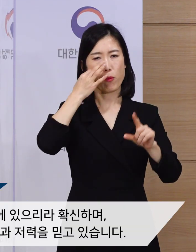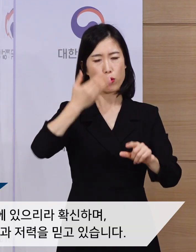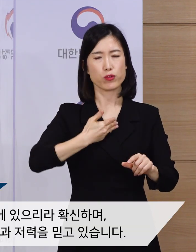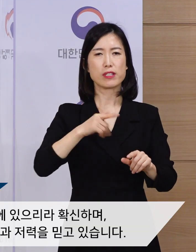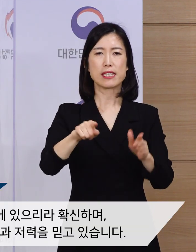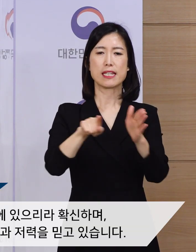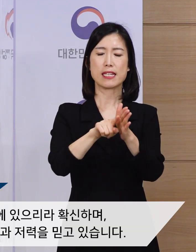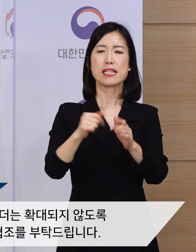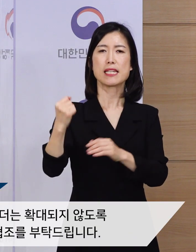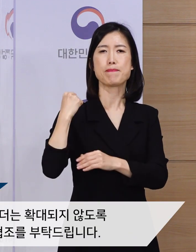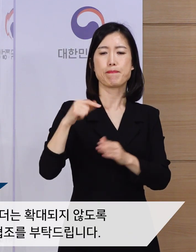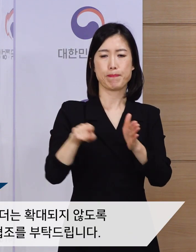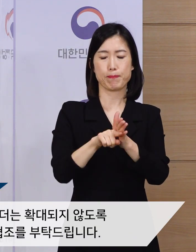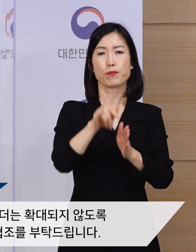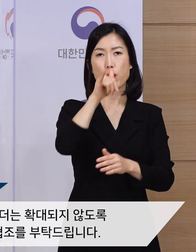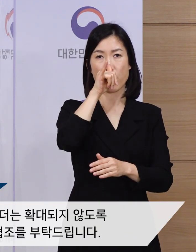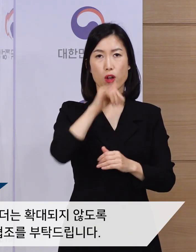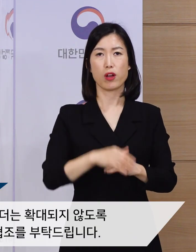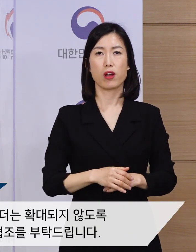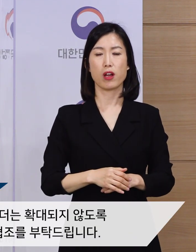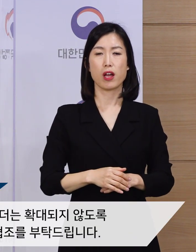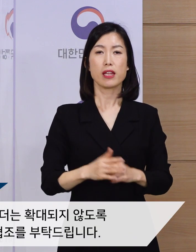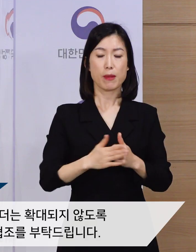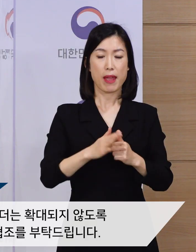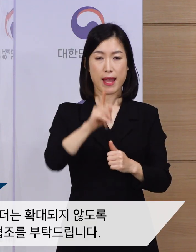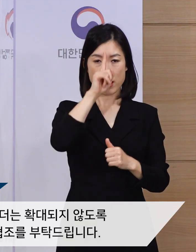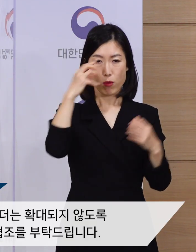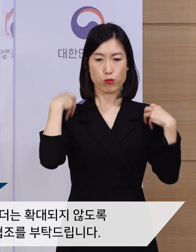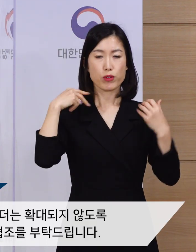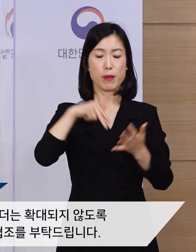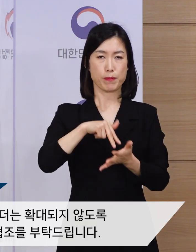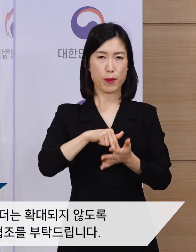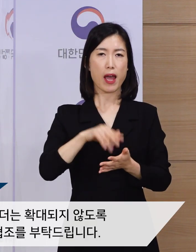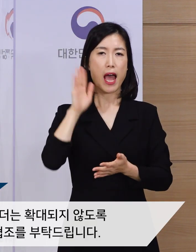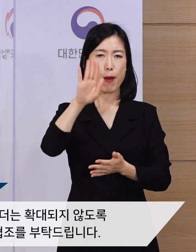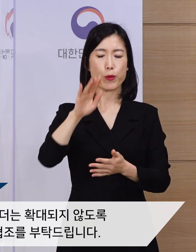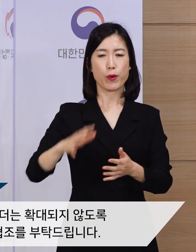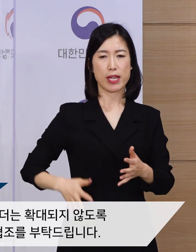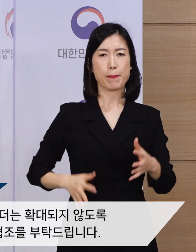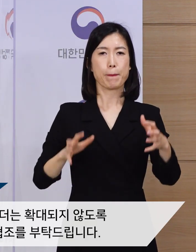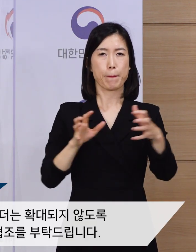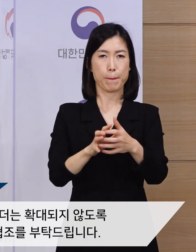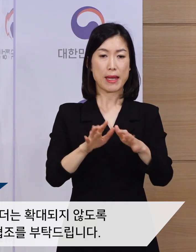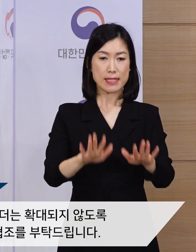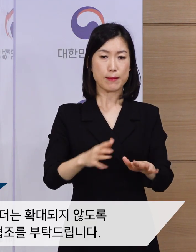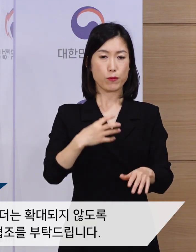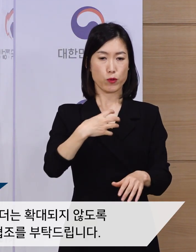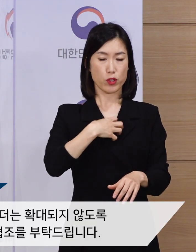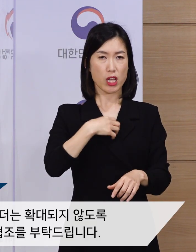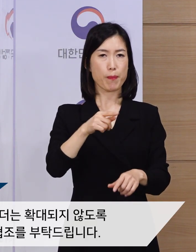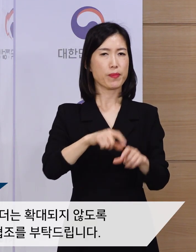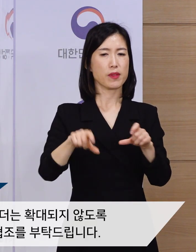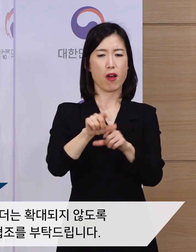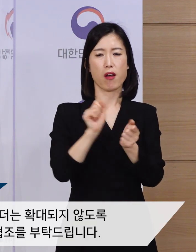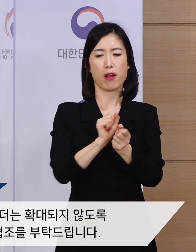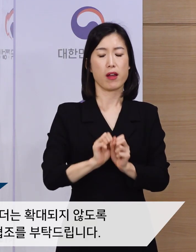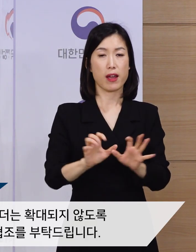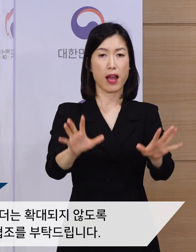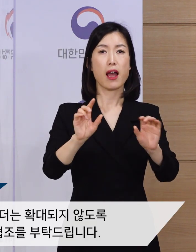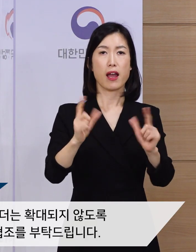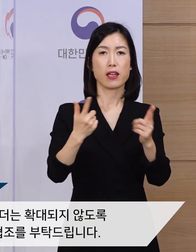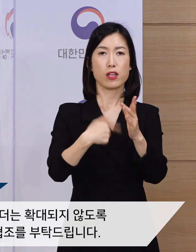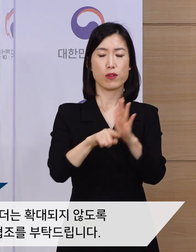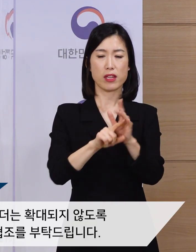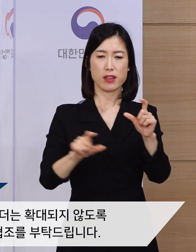있습니다. 정부도 국민 여러분과 힘을 합해 지금의 위기가 더는 확산되지 않도록